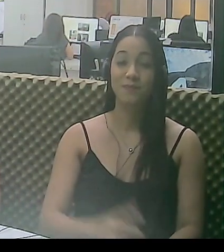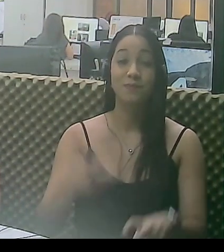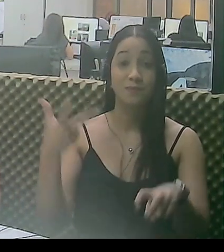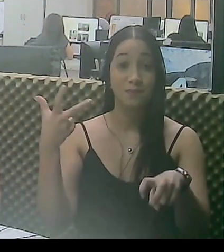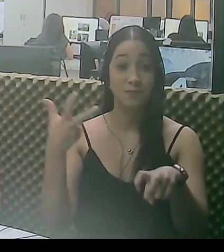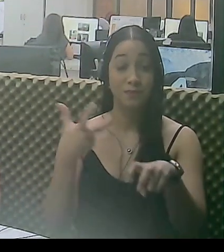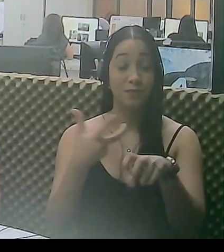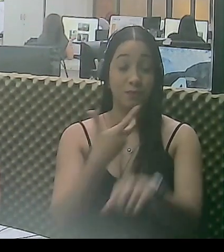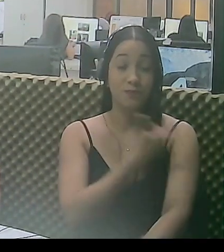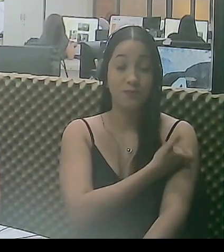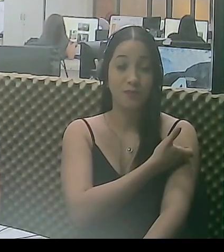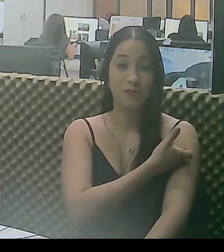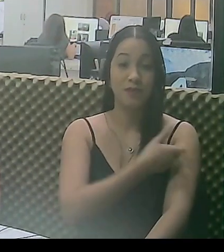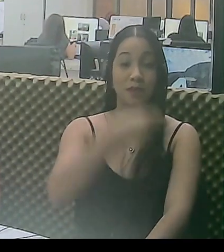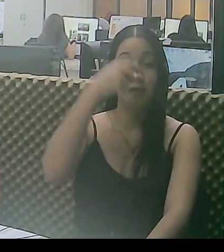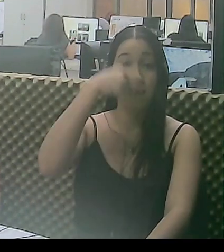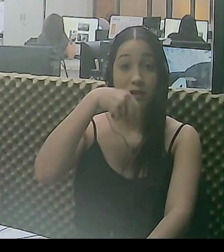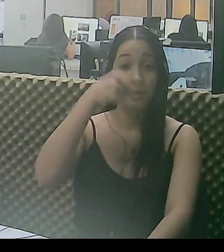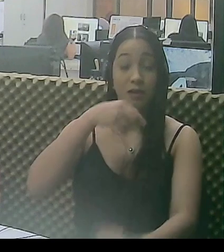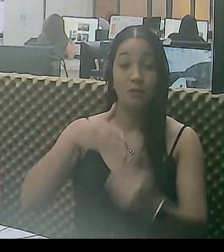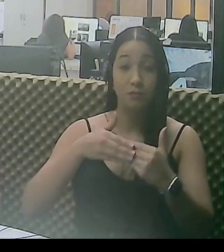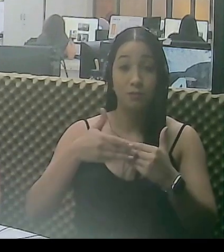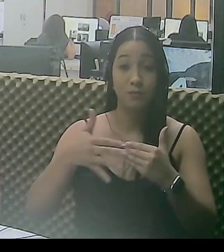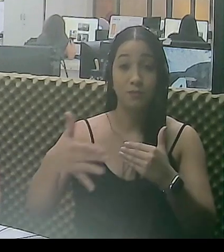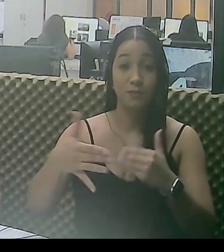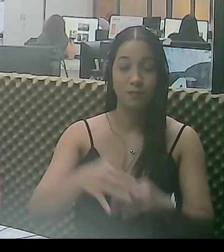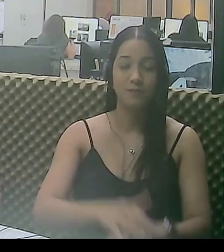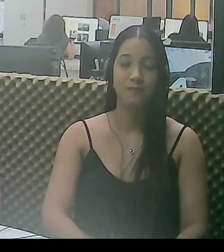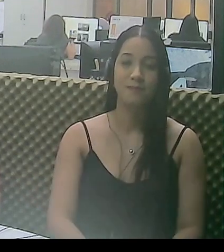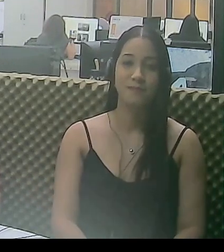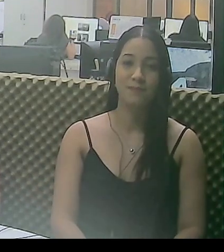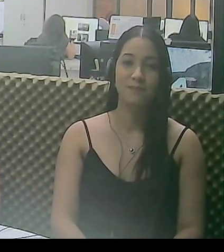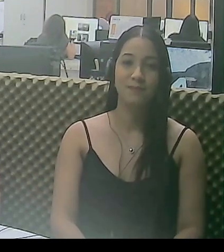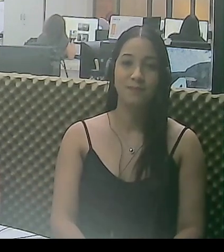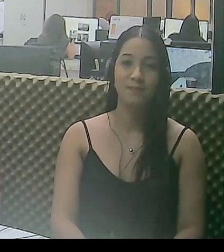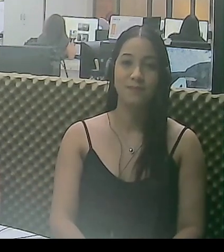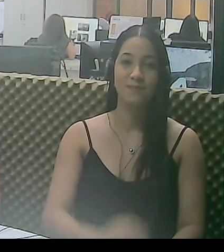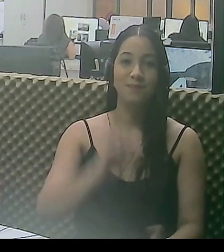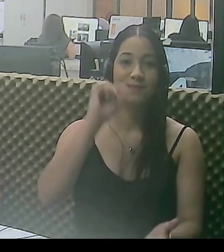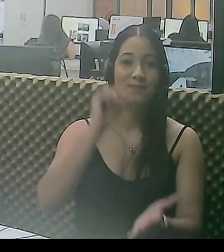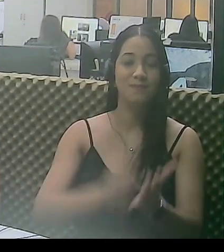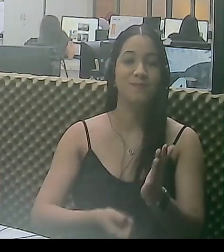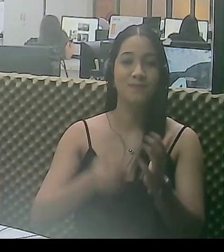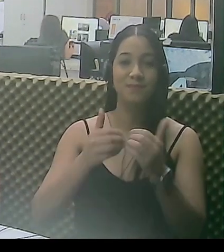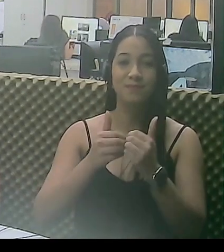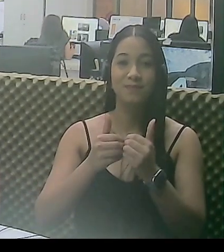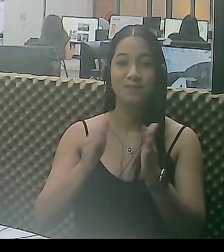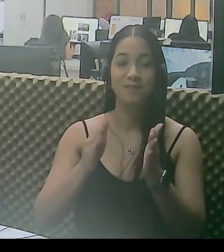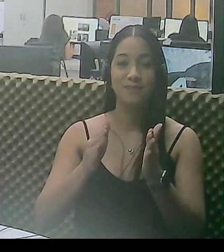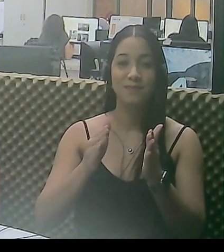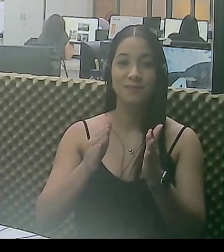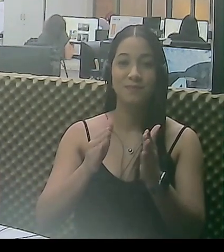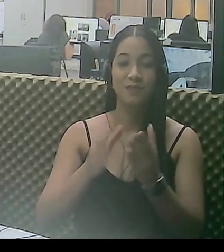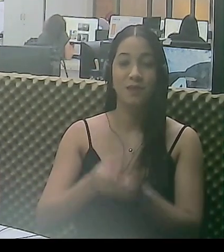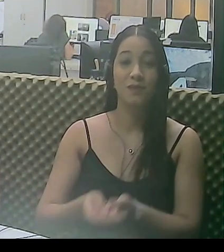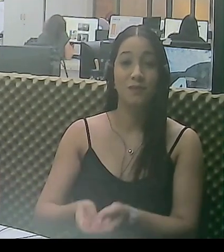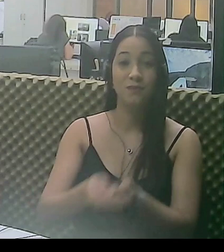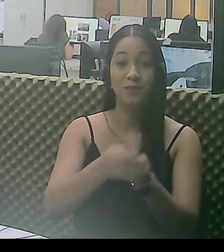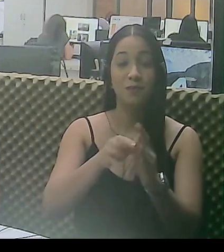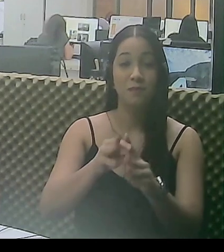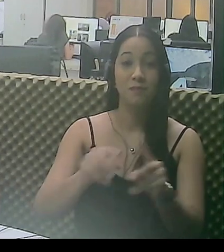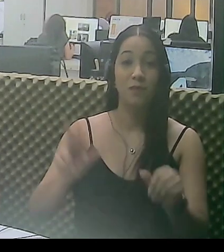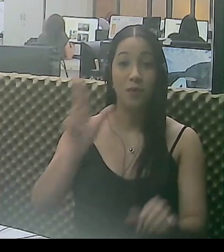de vacinação contra a gripe volta a ser prorrogada e ainda inscrições estão abertas para torneio vôlei de praia